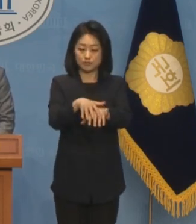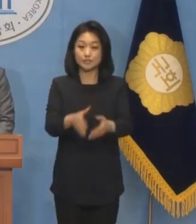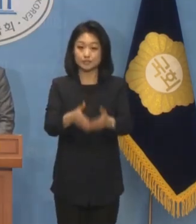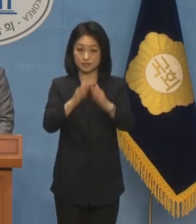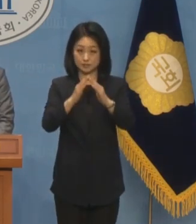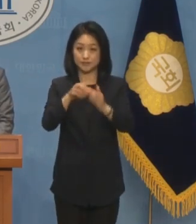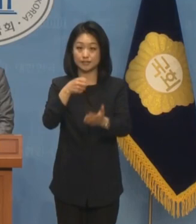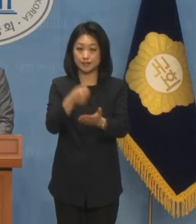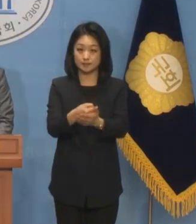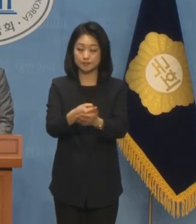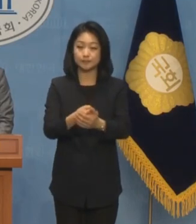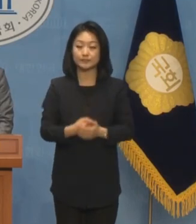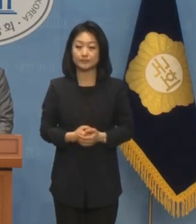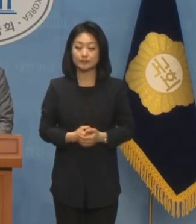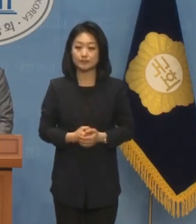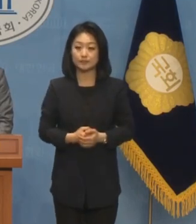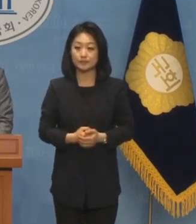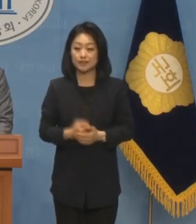어